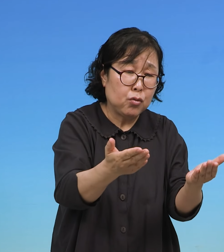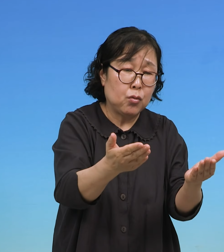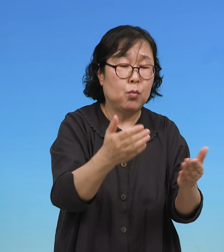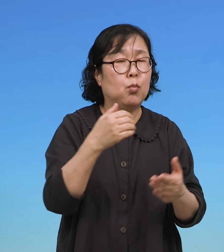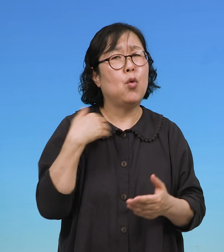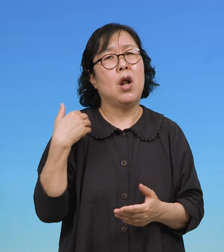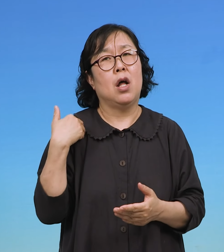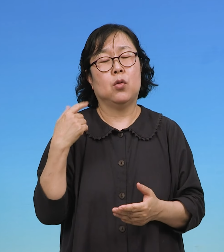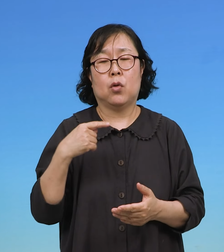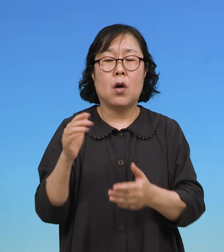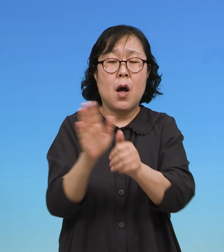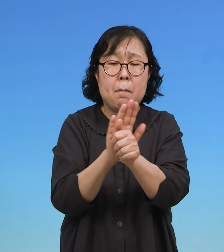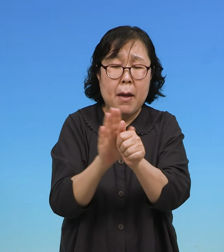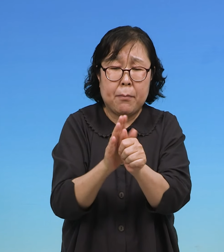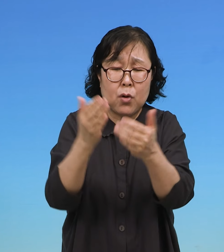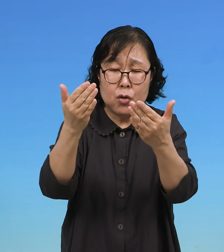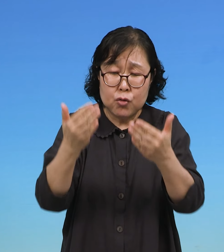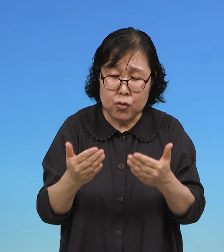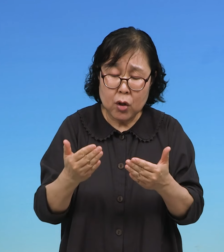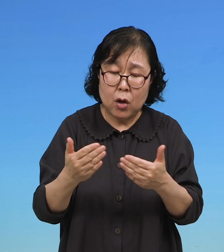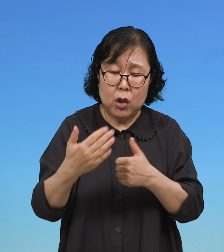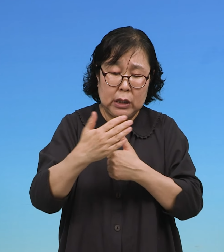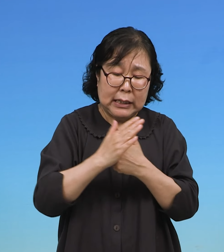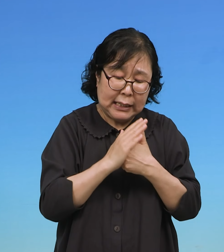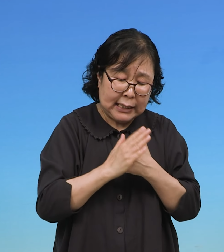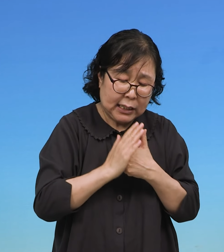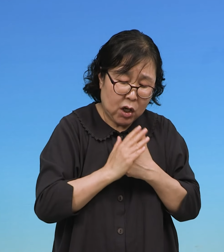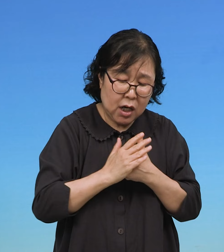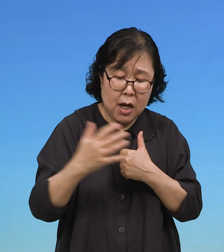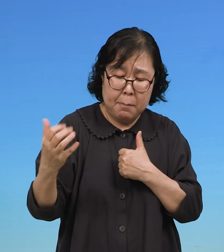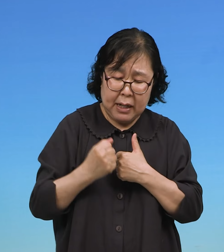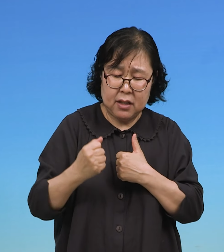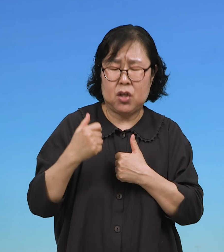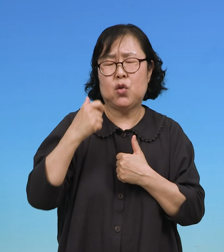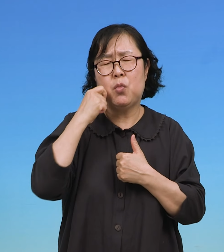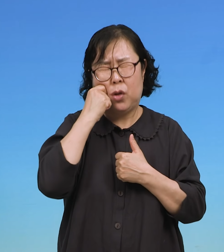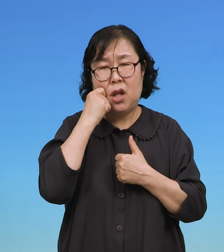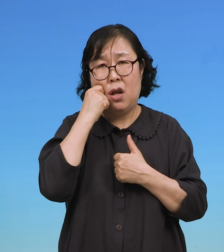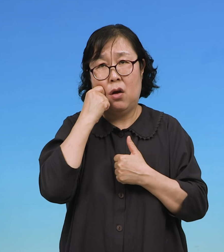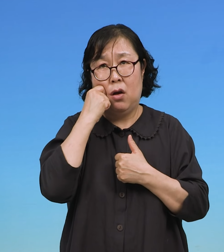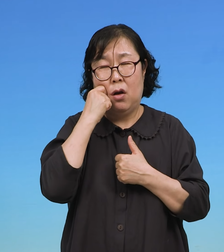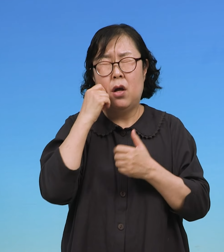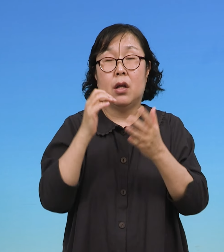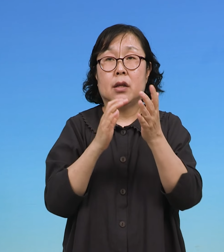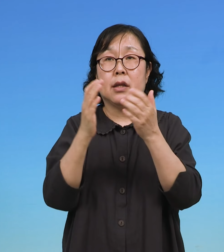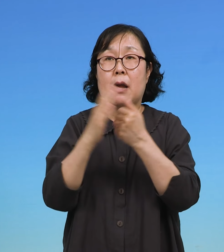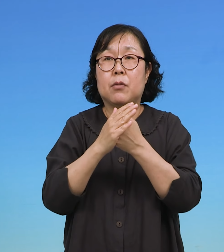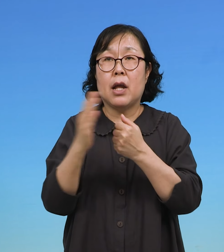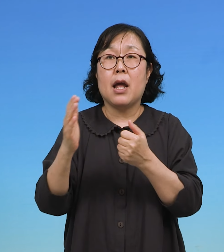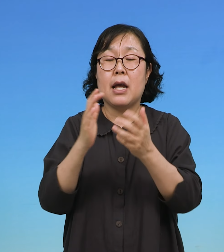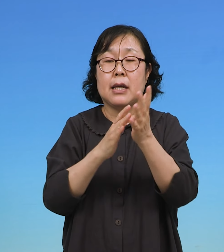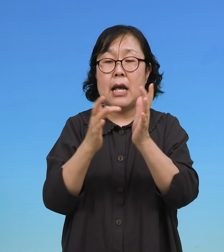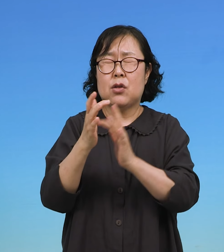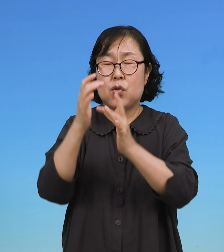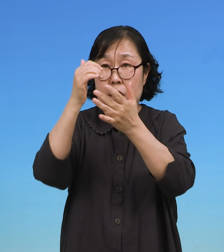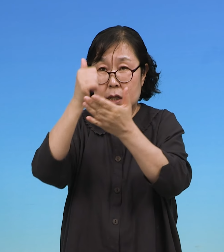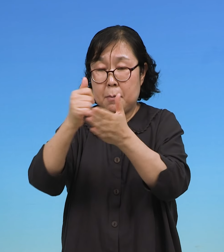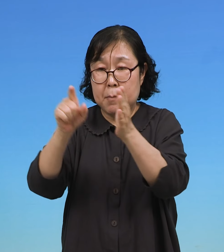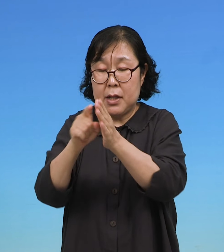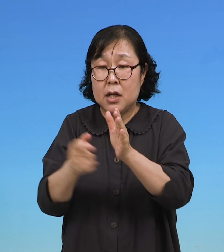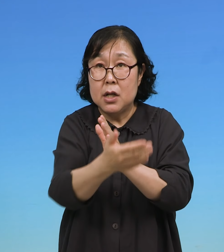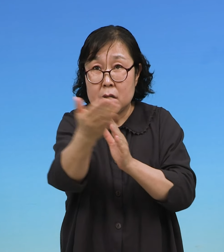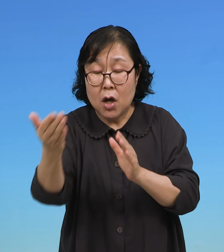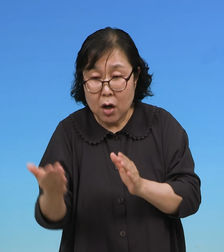베푸는 환대를 받을 줄도 몰라요. 예수 믿는 여러분, 제발 여러분 이런 공공장소 지나갈 때